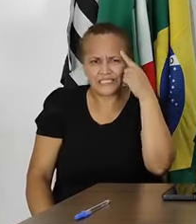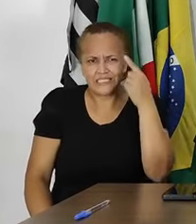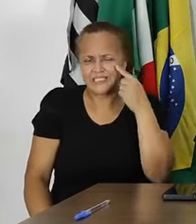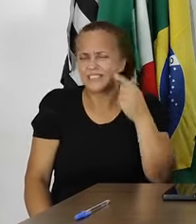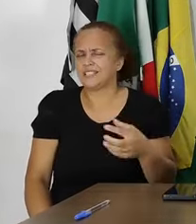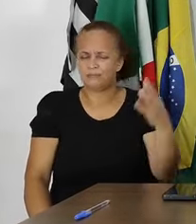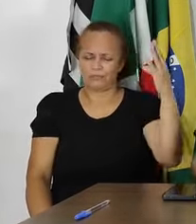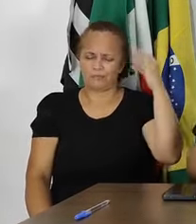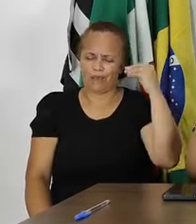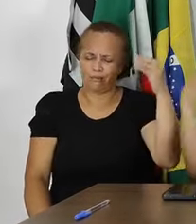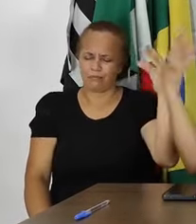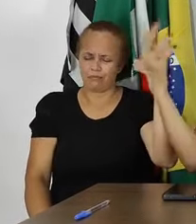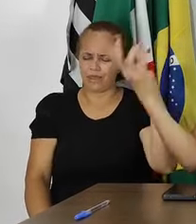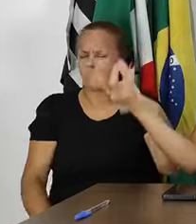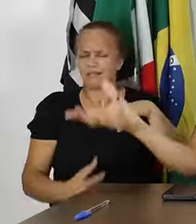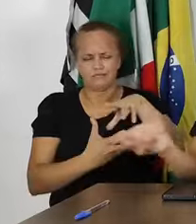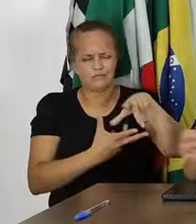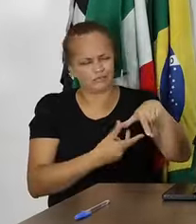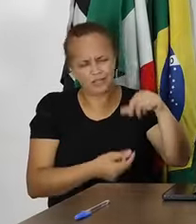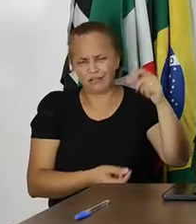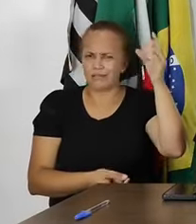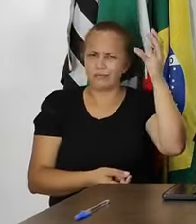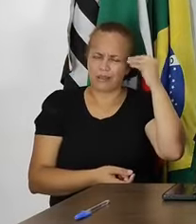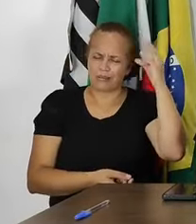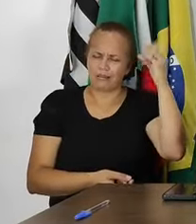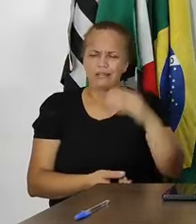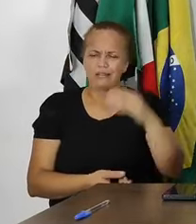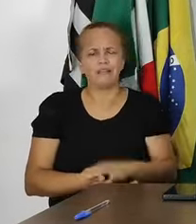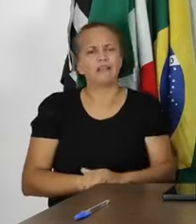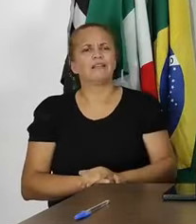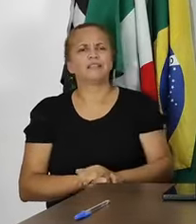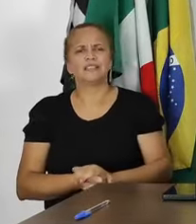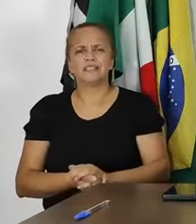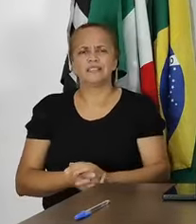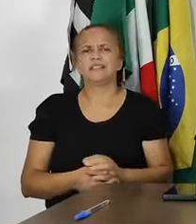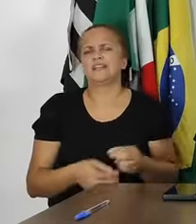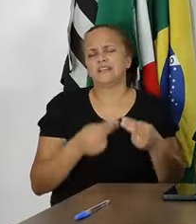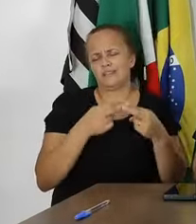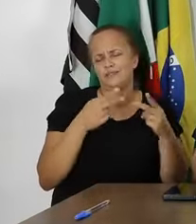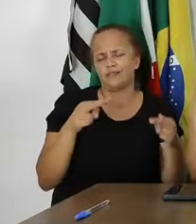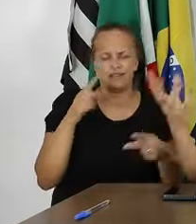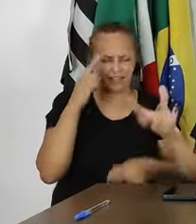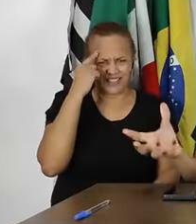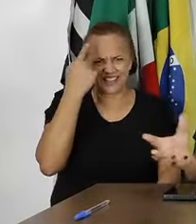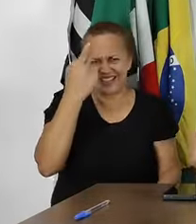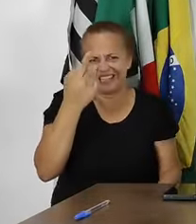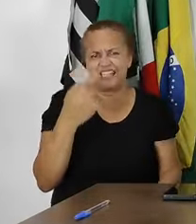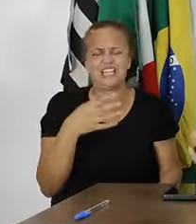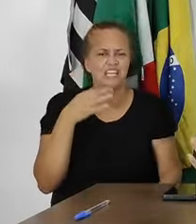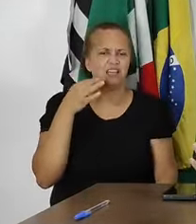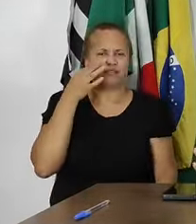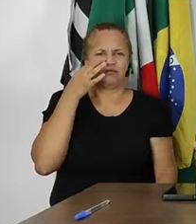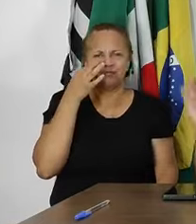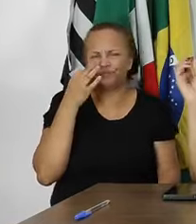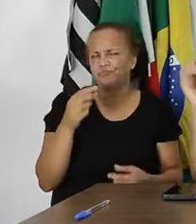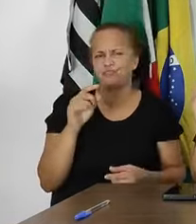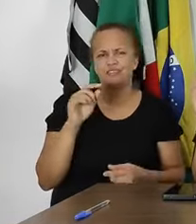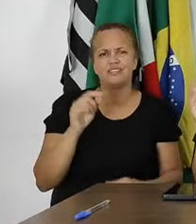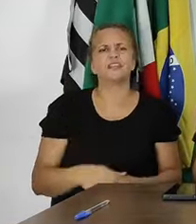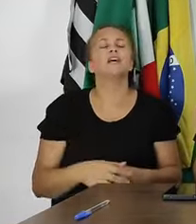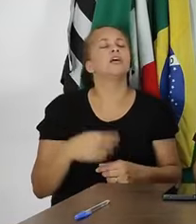Pensamentos segundo o mundo, segundo a filosofia, segundo os conceitos humanos, segundo as tradições. Todos nós